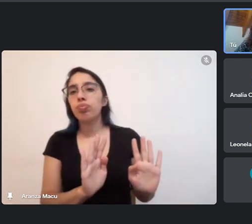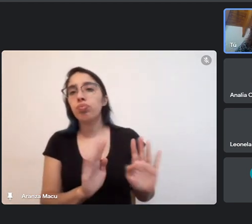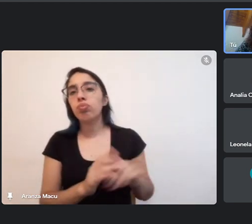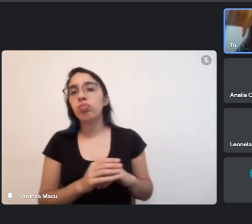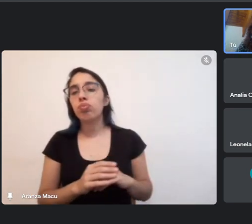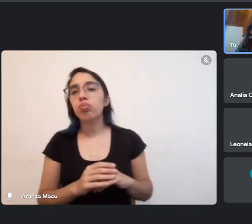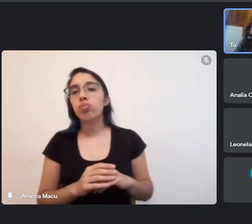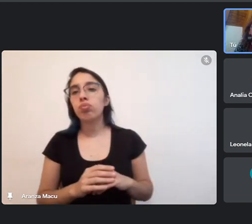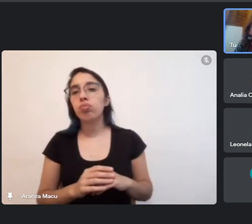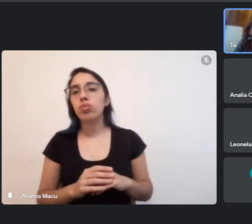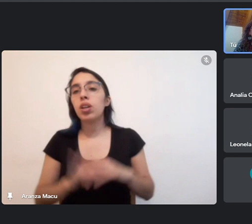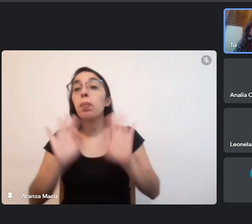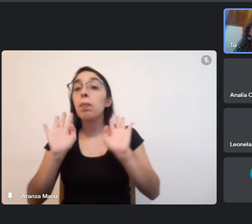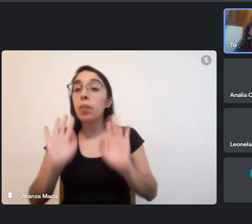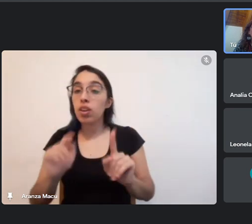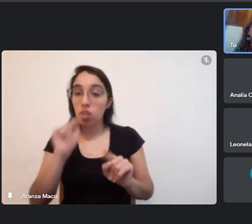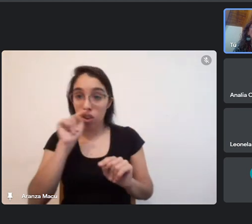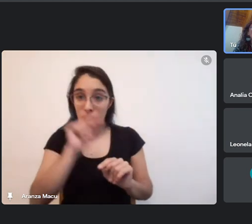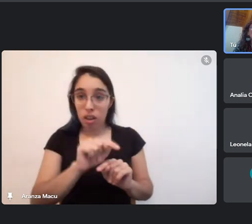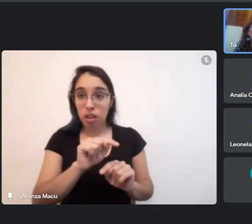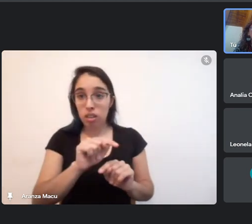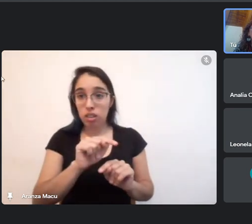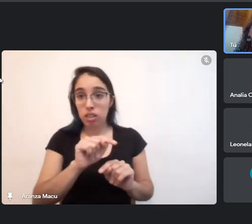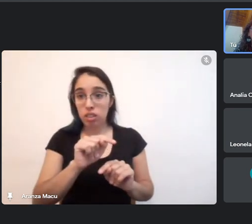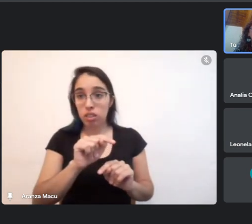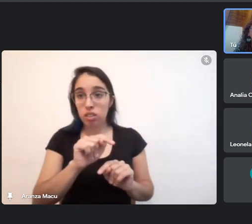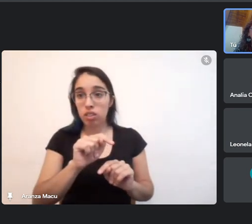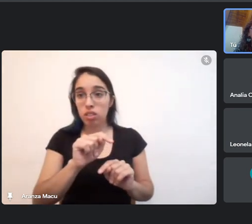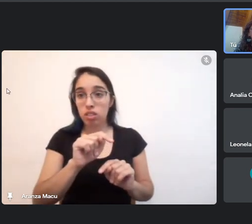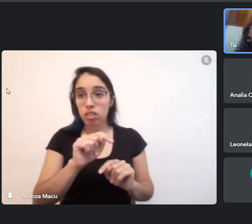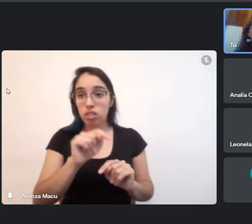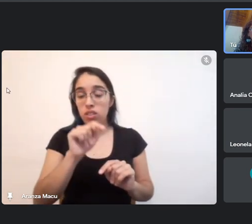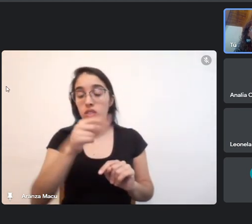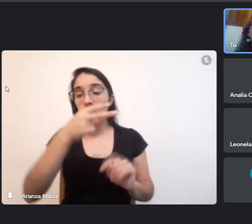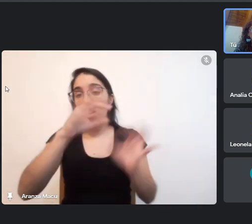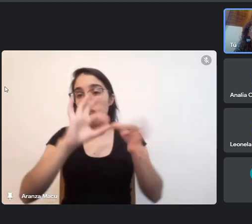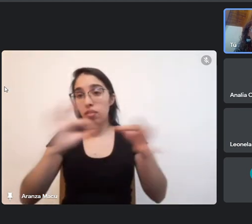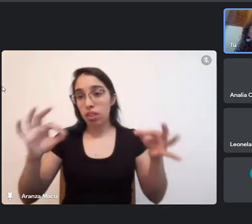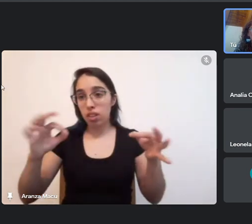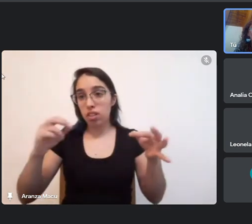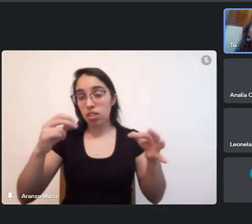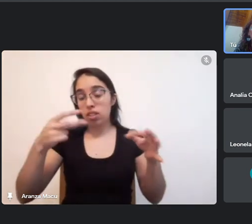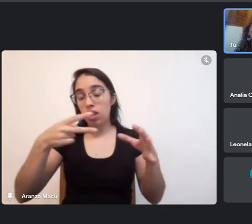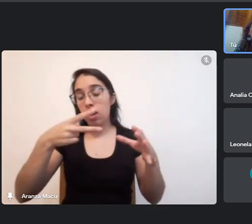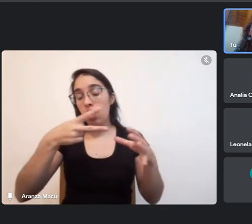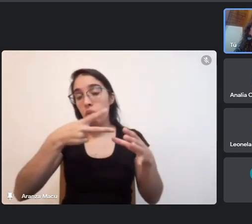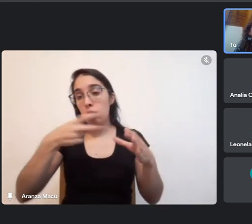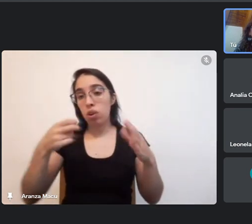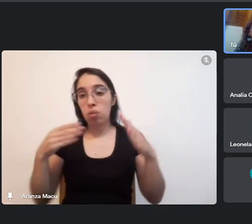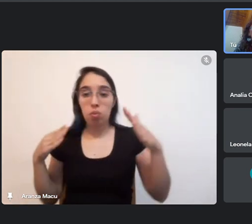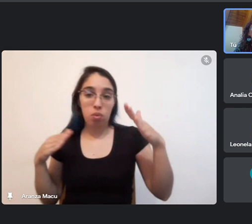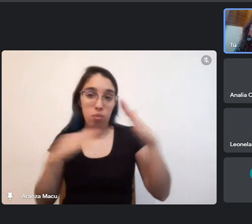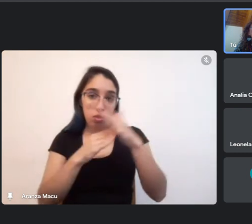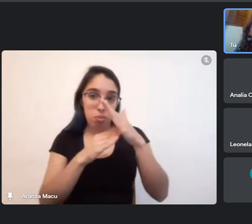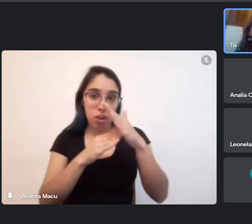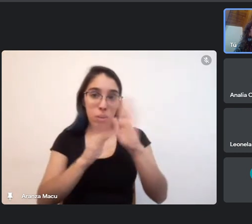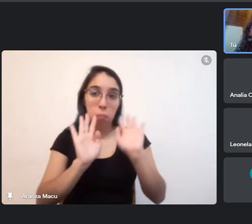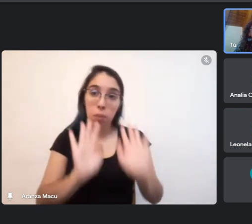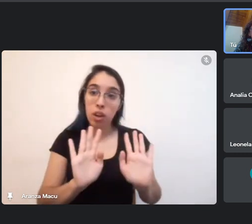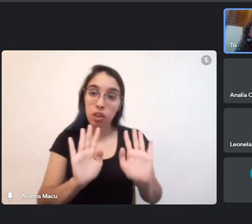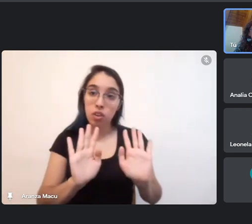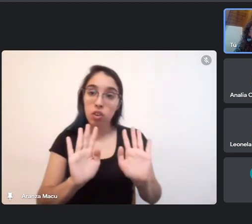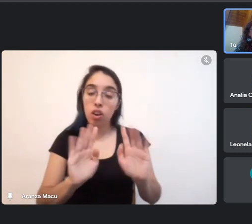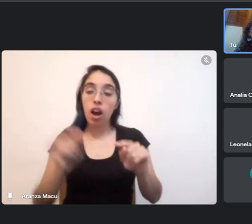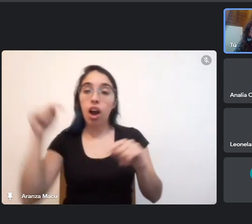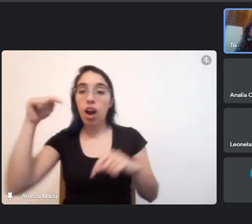están solos o al final de una frase verbal. Cuando se comportan como